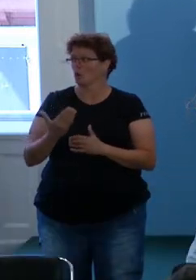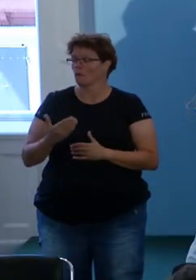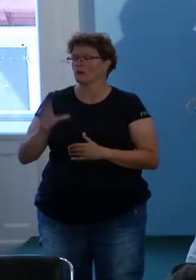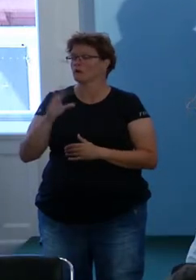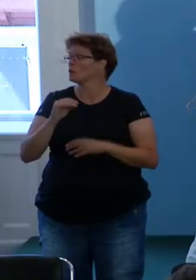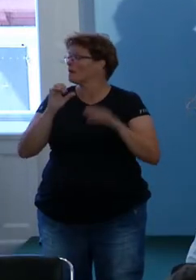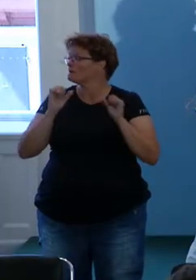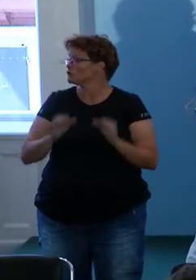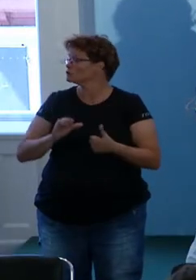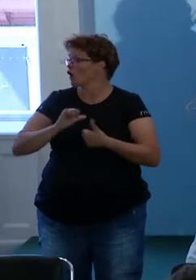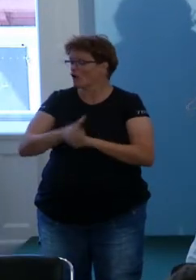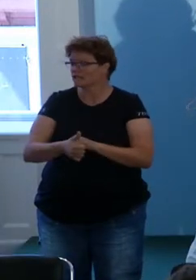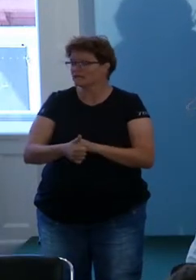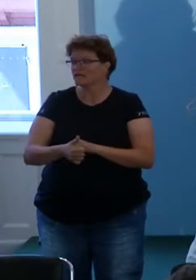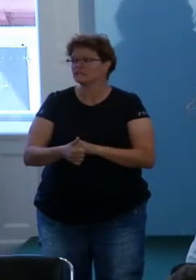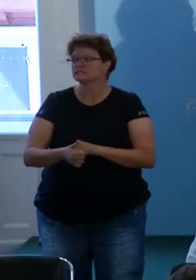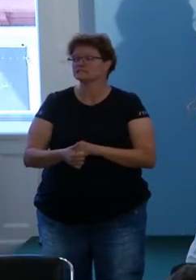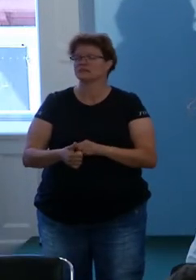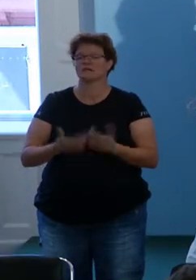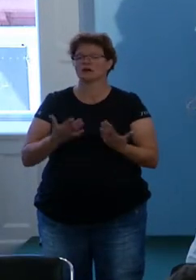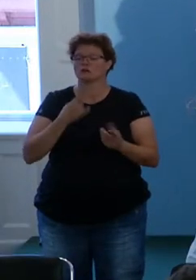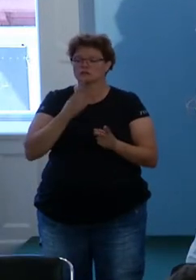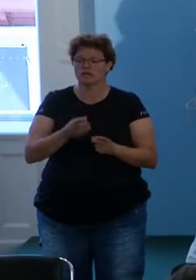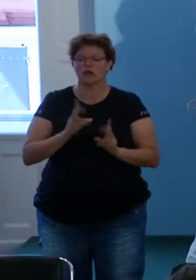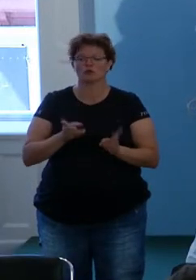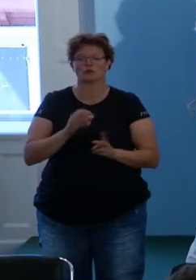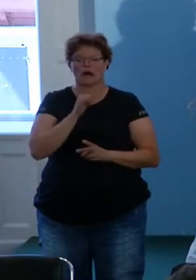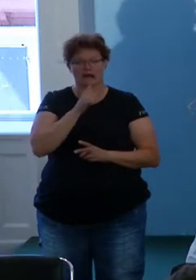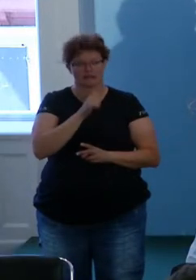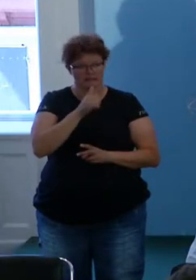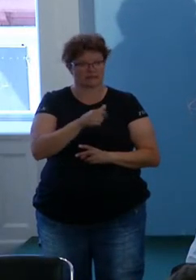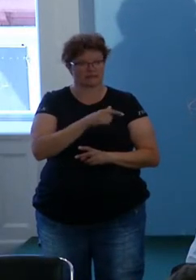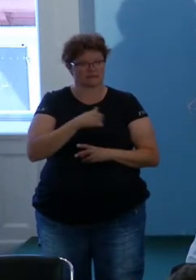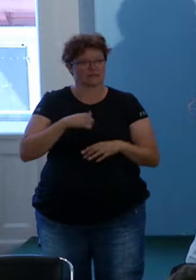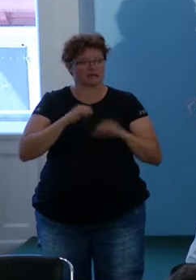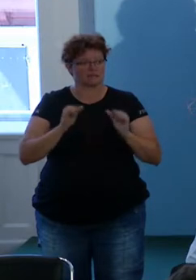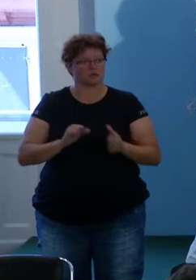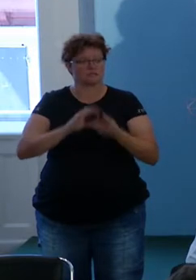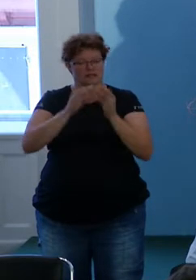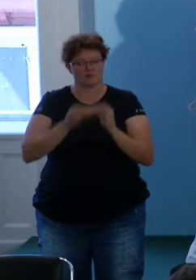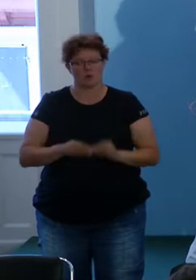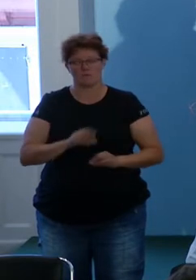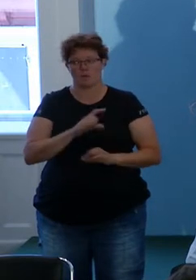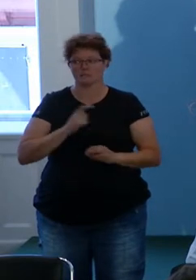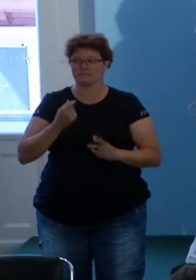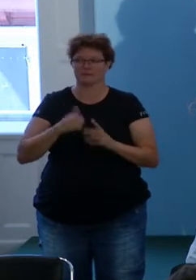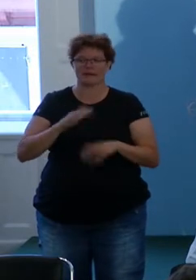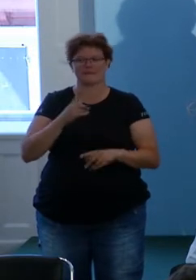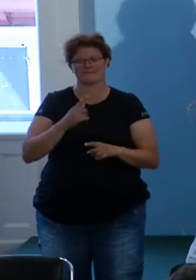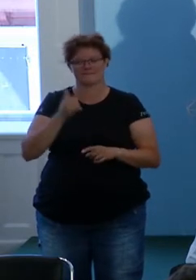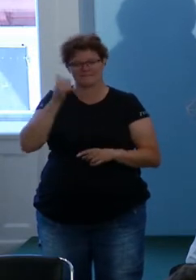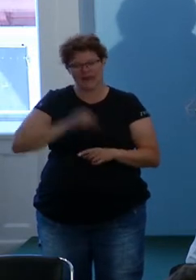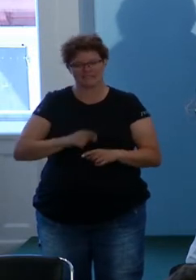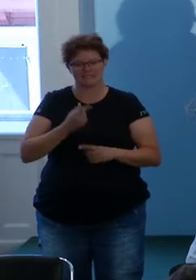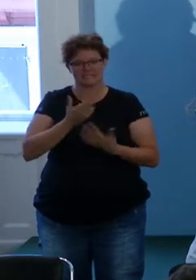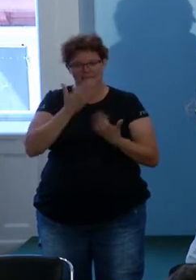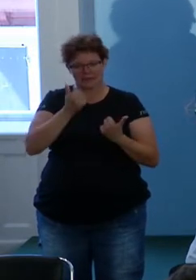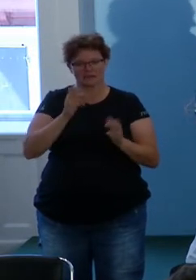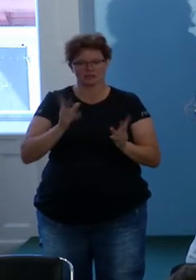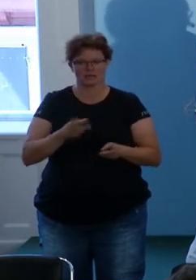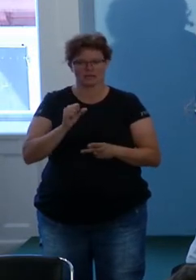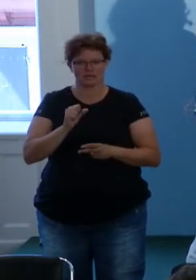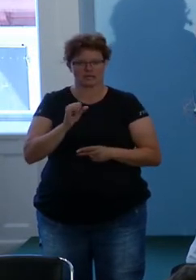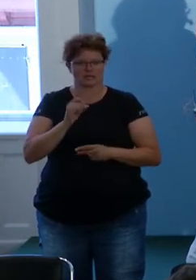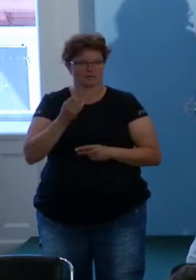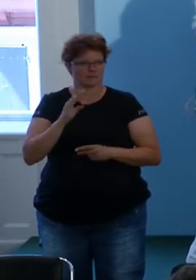vi vara eniga i det som ändå du säger också, Anders, att vi måste liksom, nu måste vi forma oss lite vassare, lite bättre, precis som Skilberg är inne på. Och